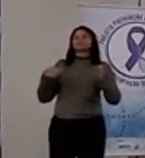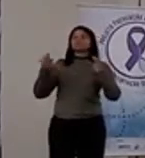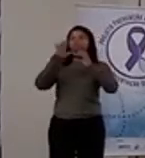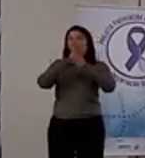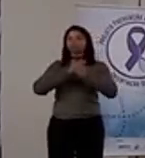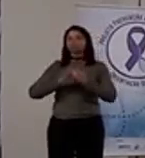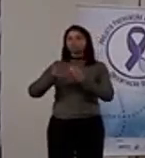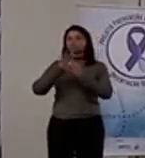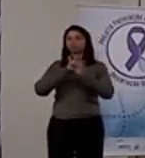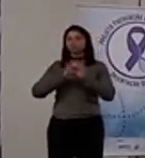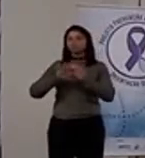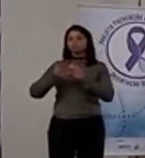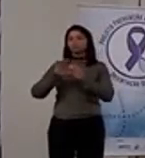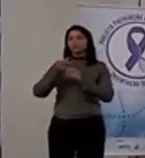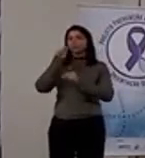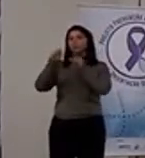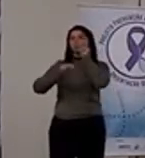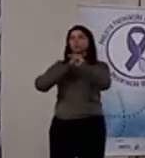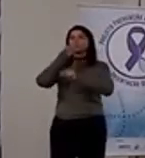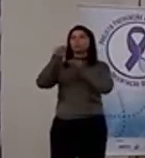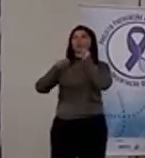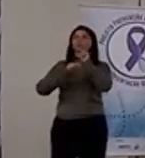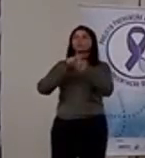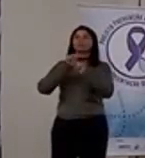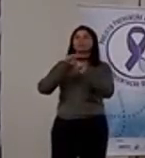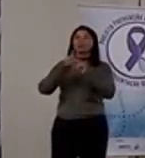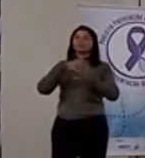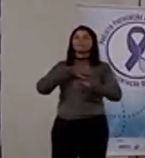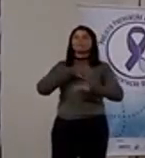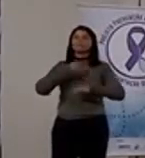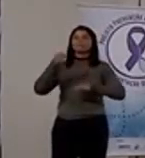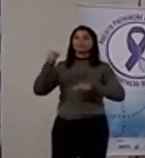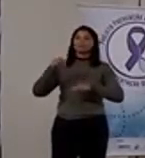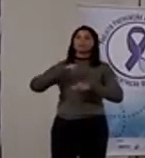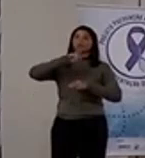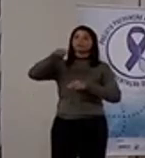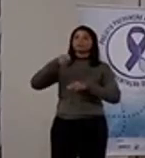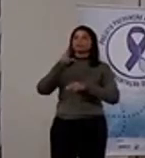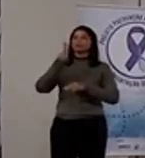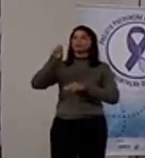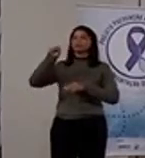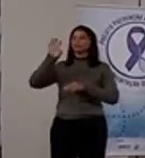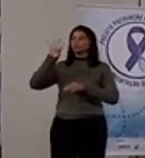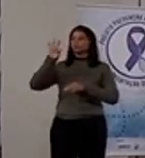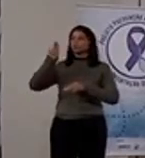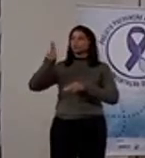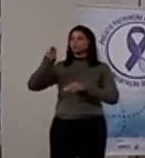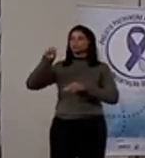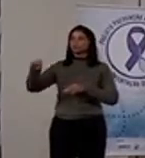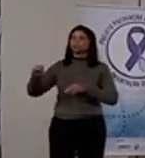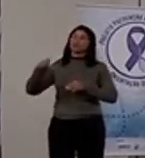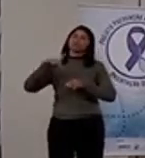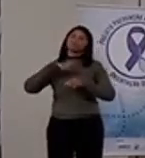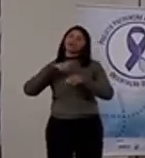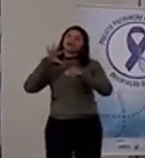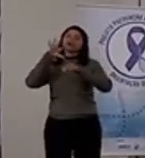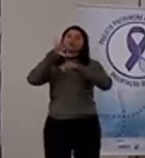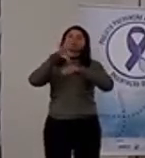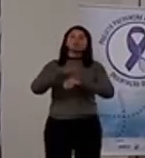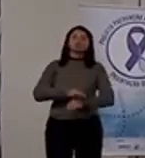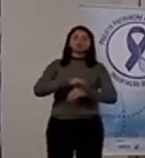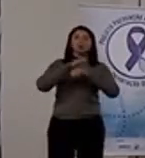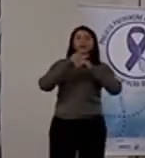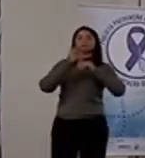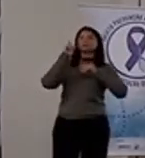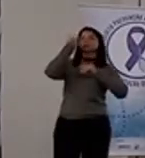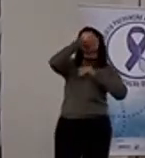vocês devem conhecer a filha dos Justus. Vocês lembram da filha dos Justus, né? Ela tem uma doença rara, ela tem síndrome de Cruzon, e